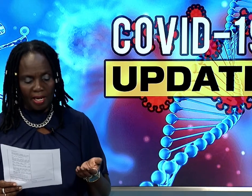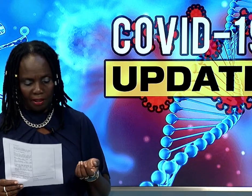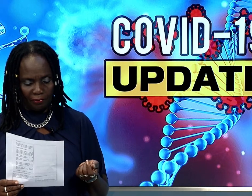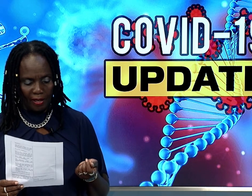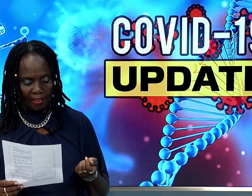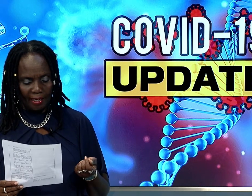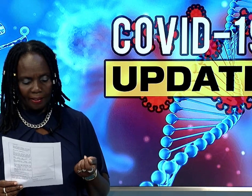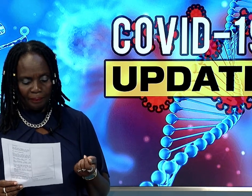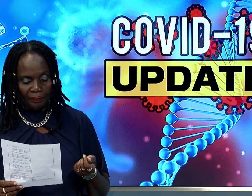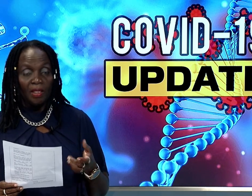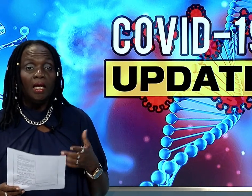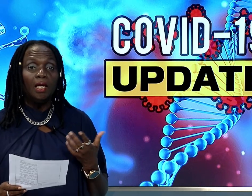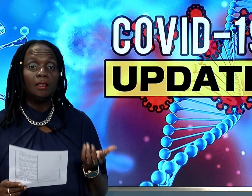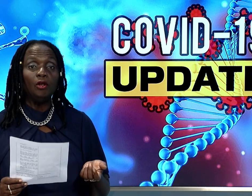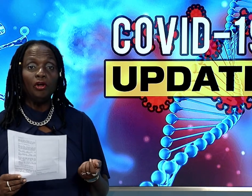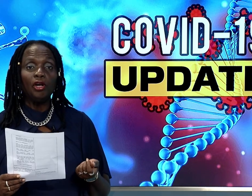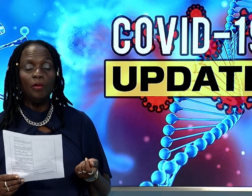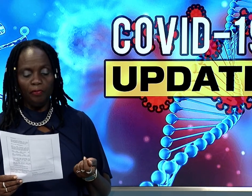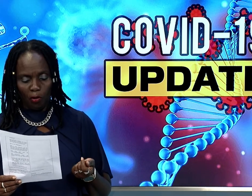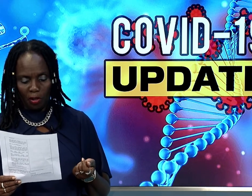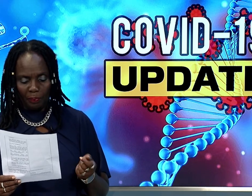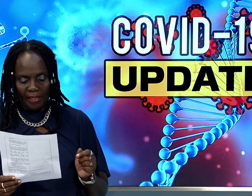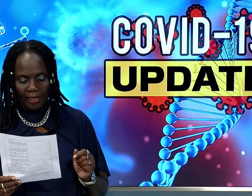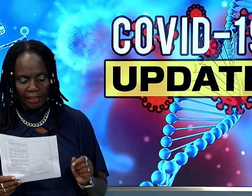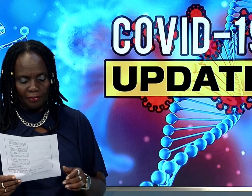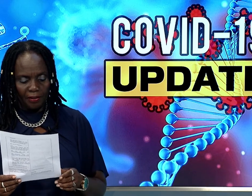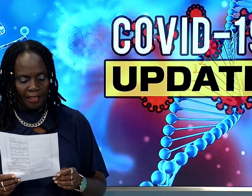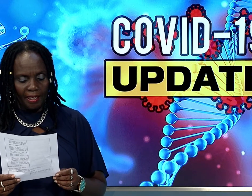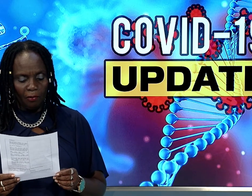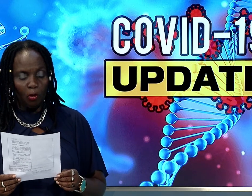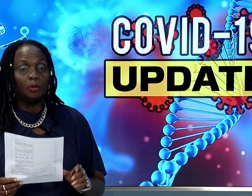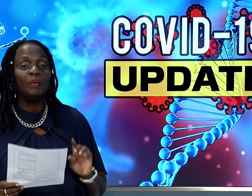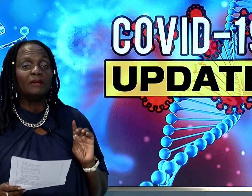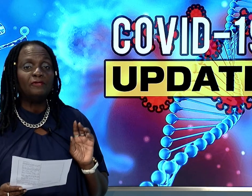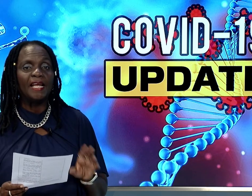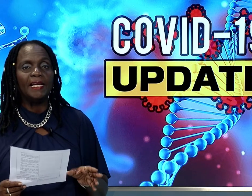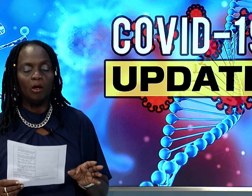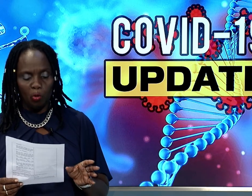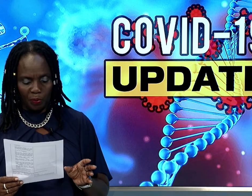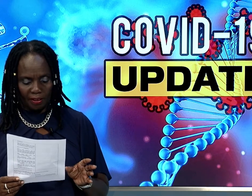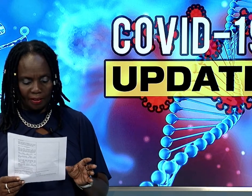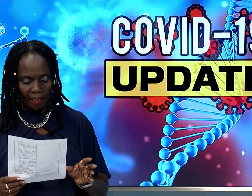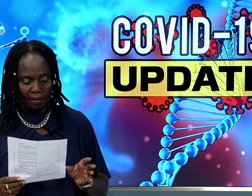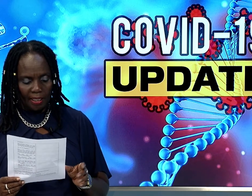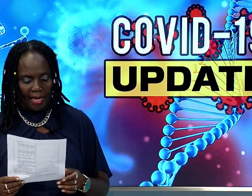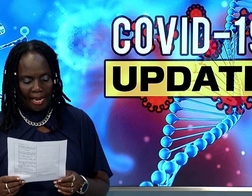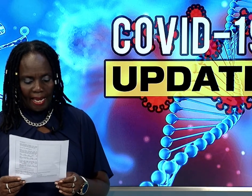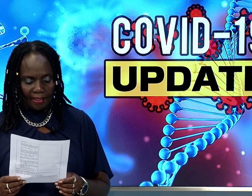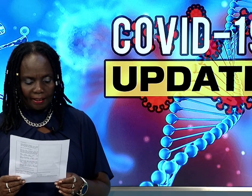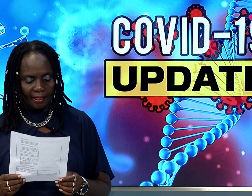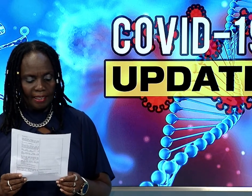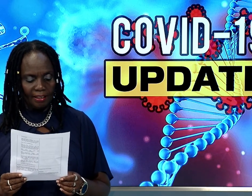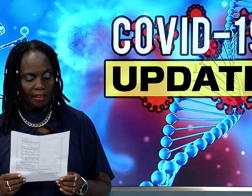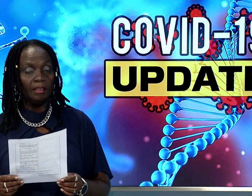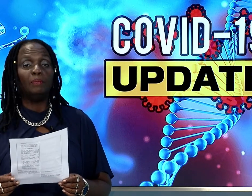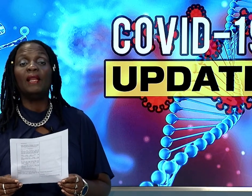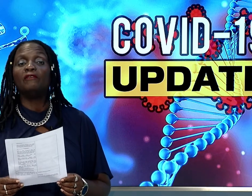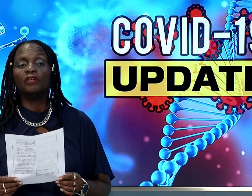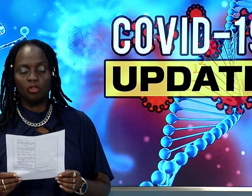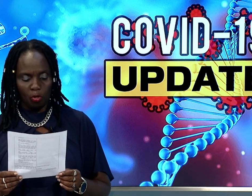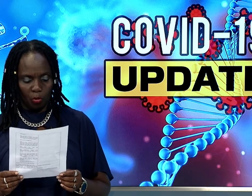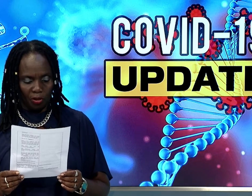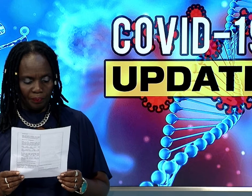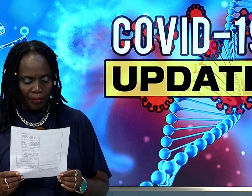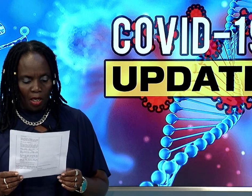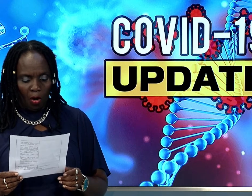uw eigen veiligheid. Het luchtruim voor binnenlandse verkeer wordt per vrijdag opengesteld. En de grenzen die